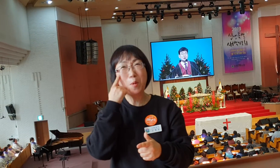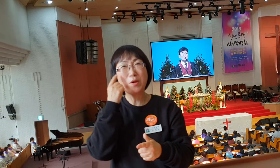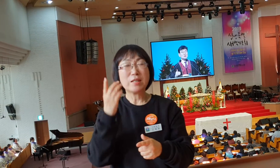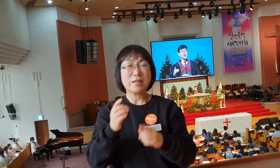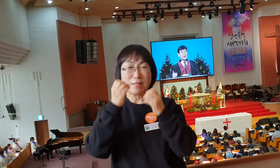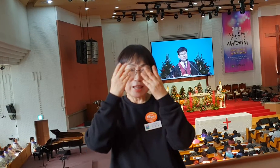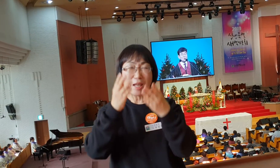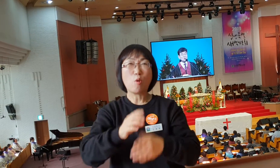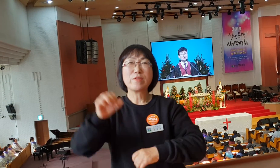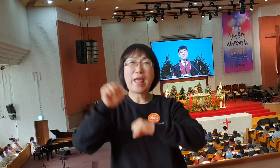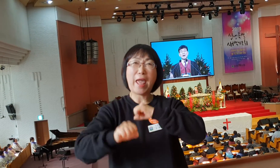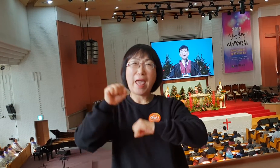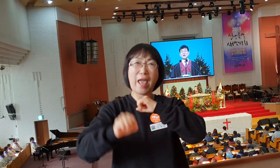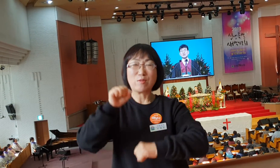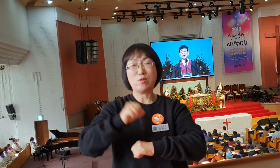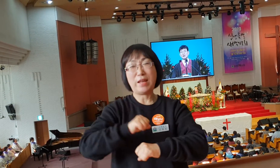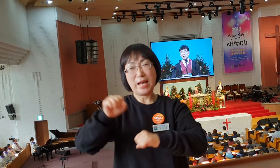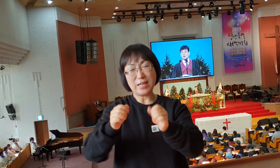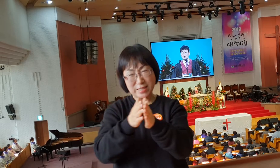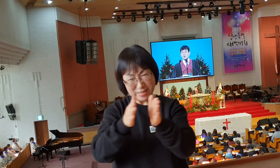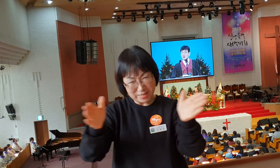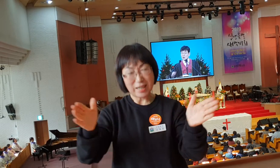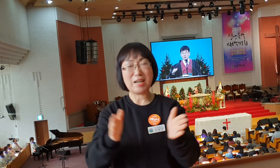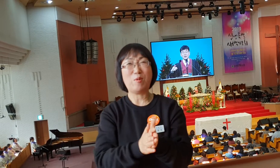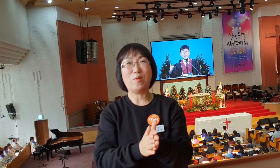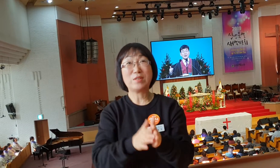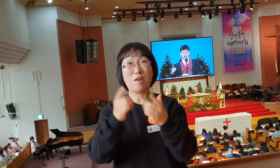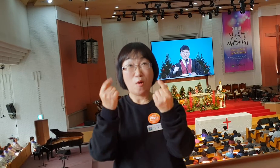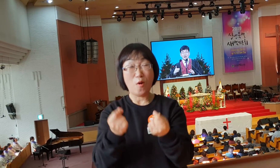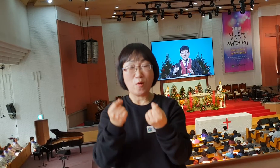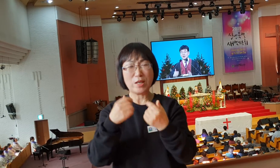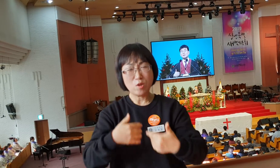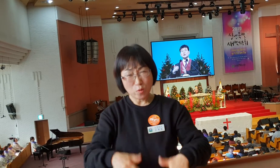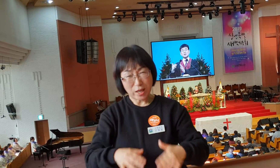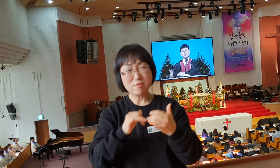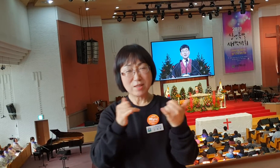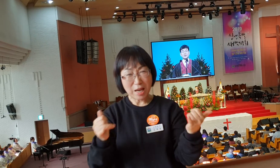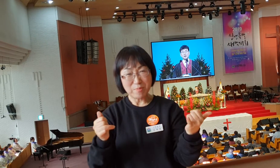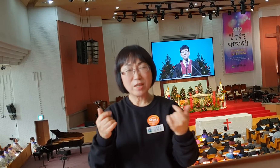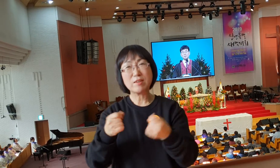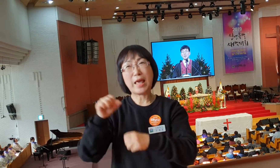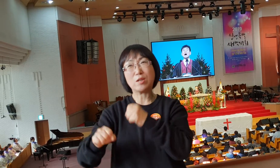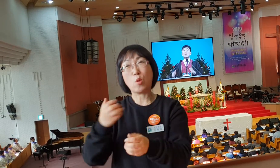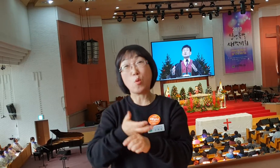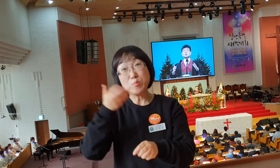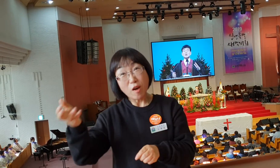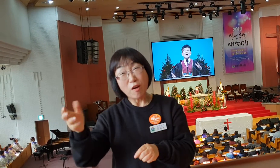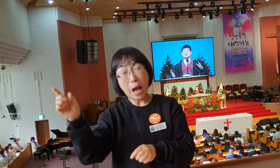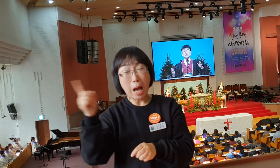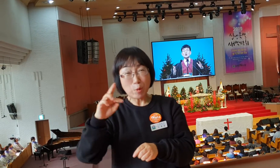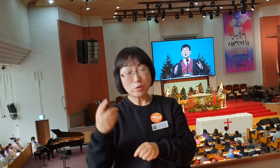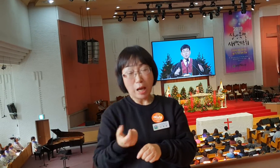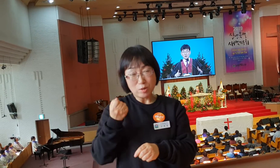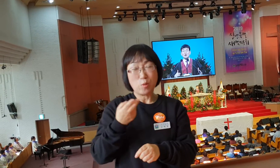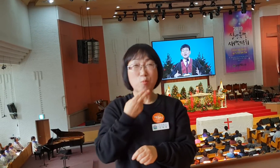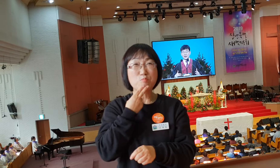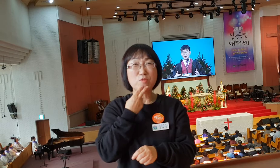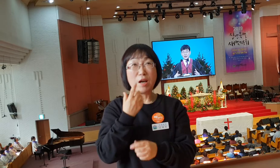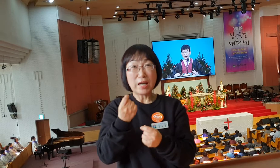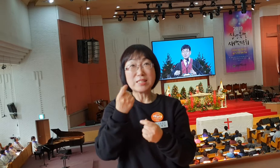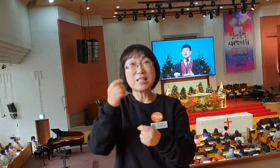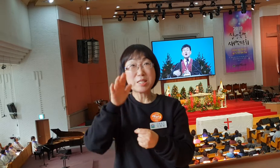새로운 행동들을 생각하기 시작하는 거예요 그렇게 나아 연약한 사람들이 그렇게 하는 거예요 아무것도 가진 것 없는